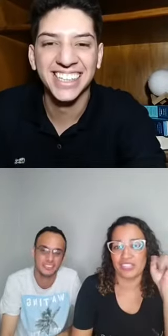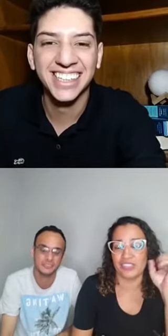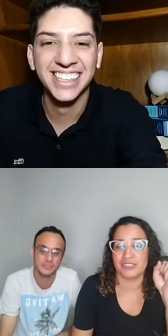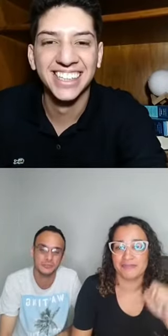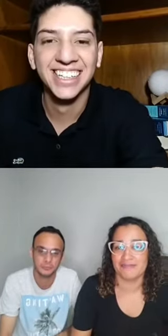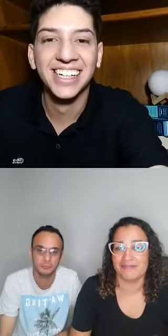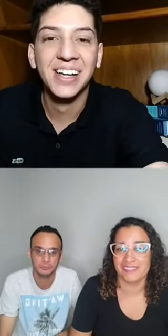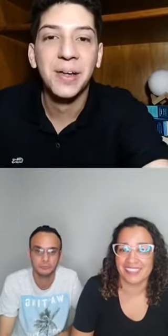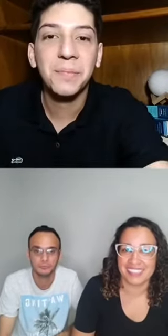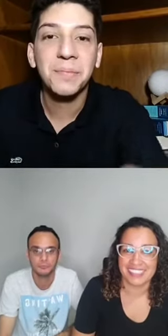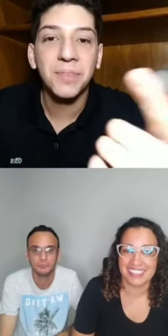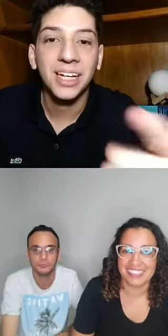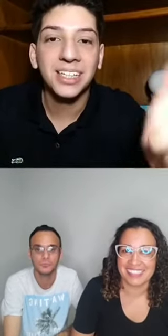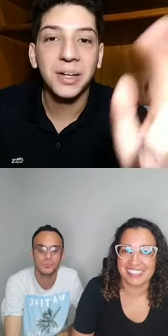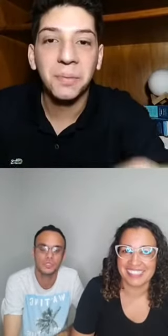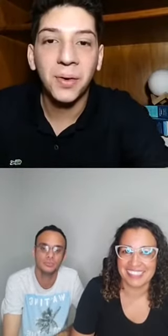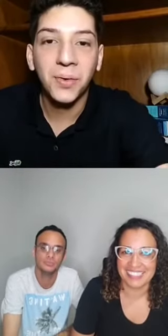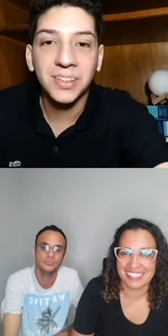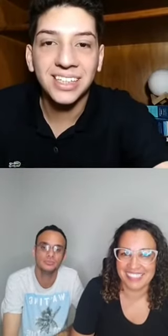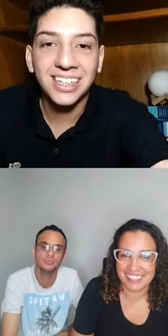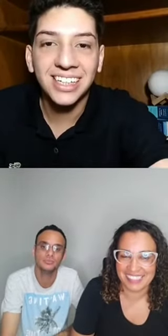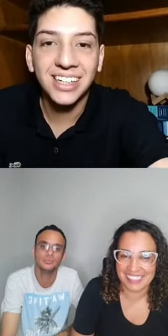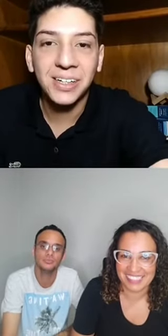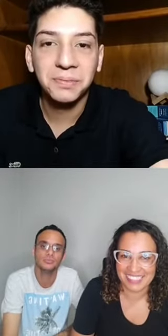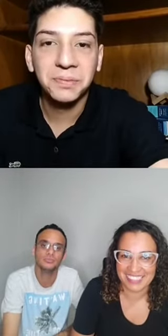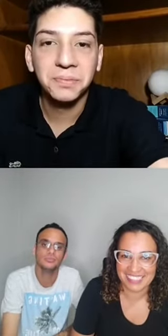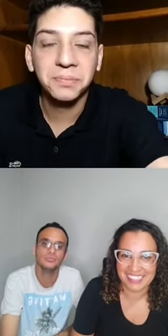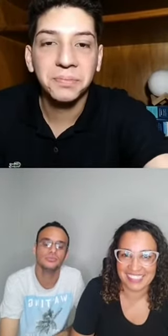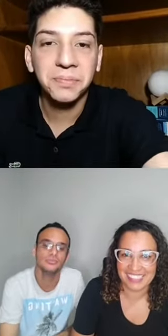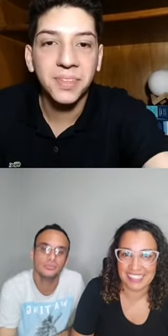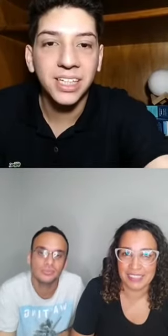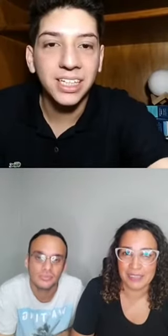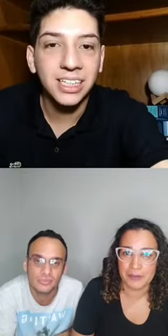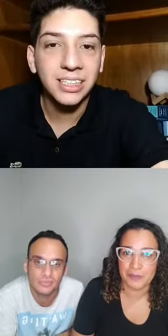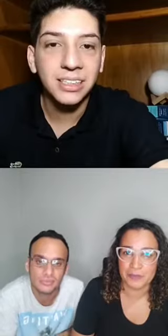Sou ouvinte. Tem uma outra aqui, ó.